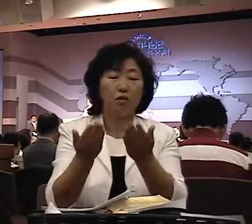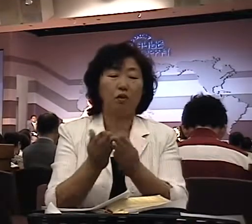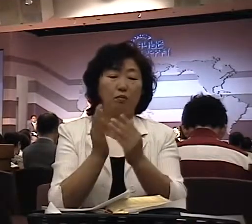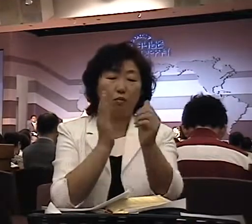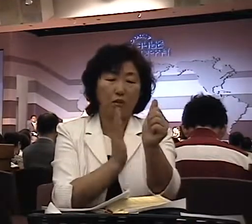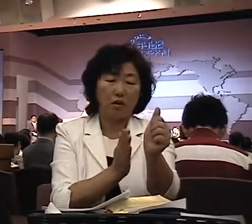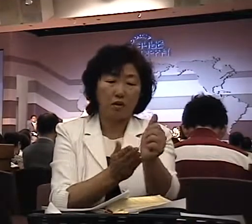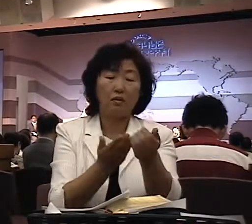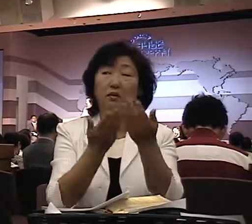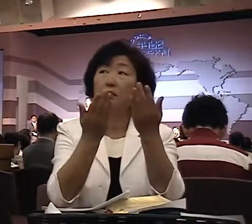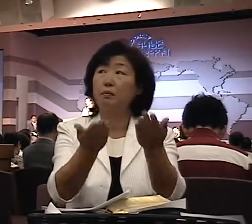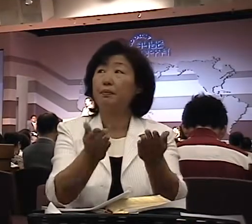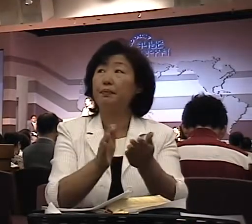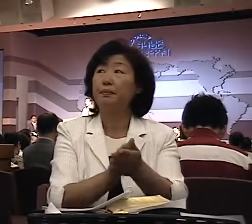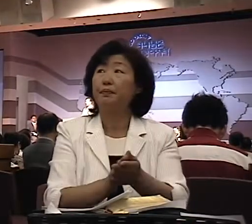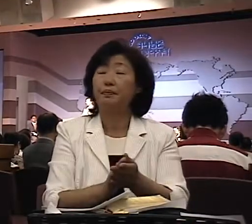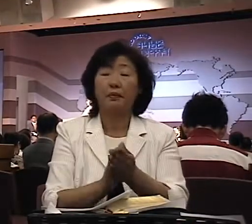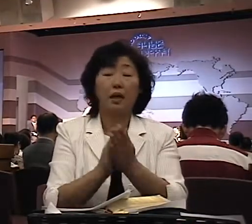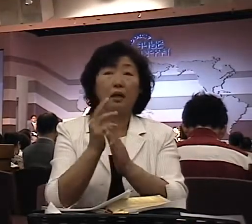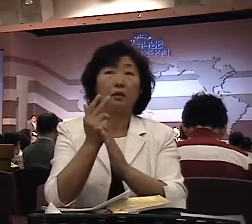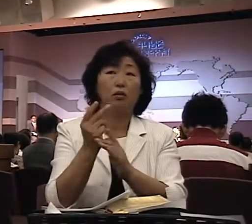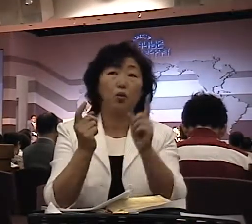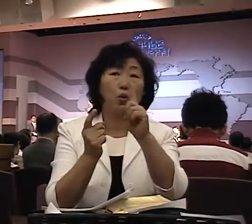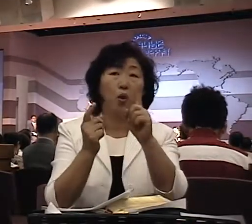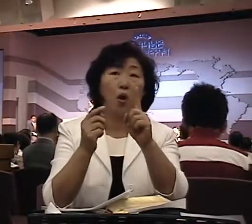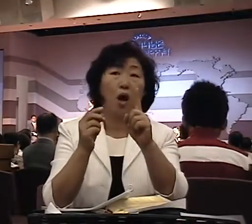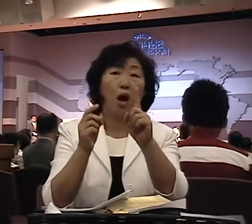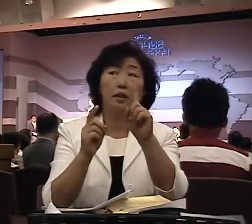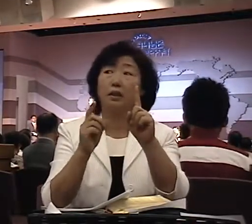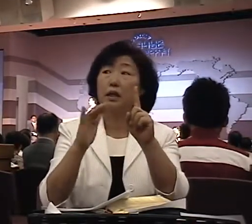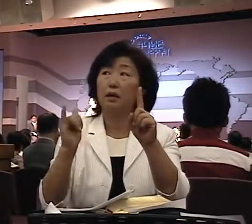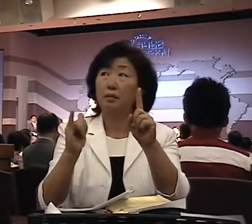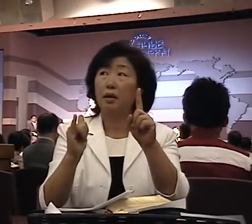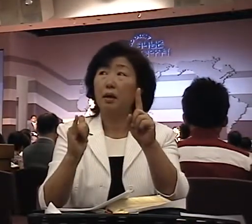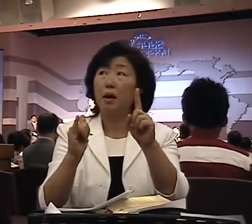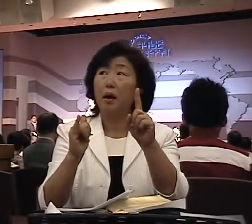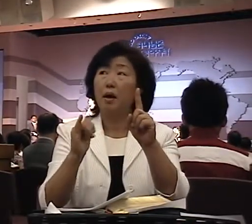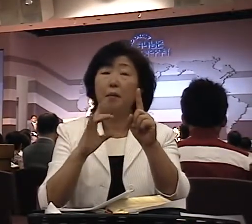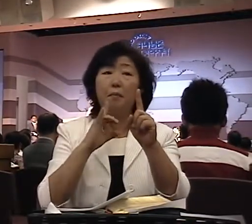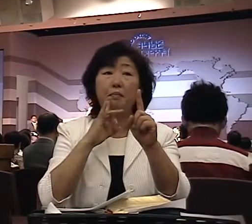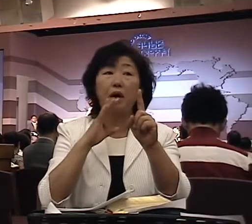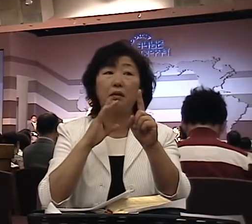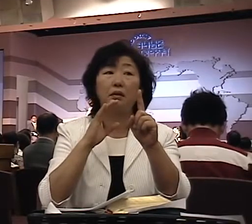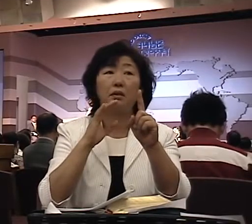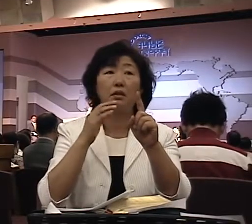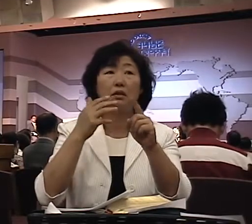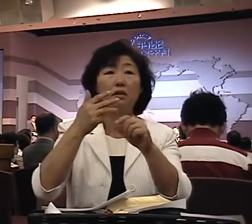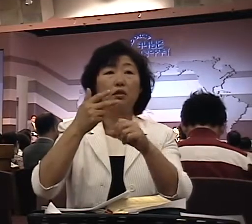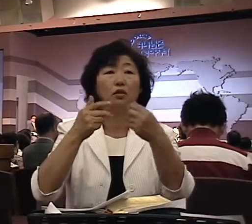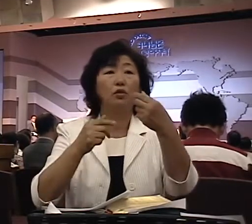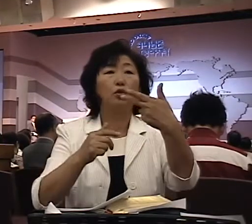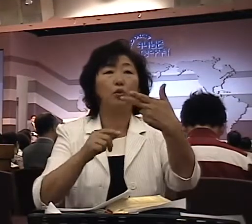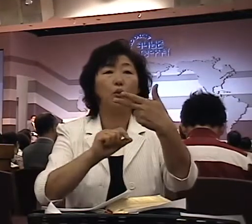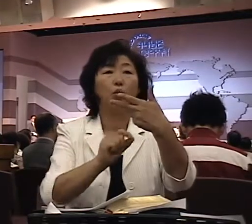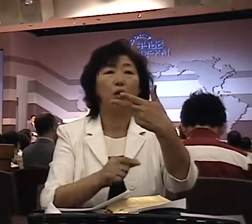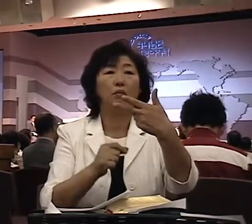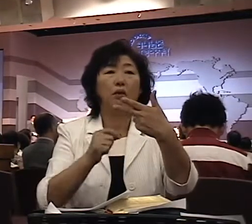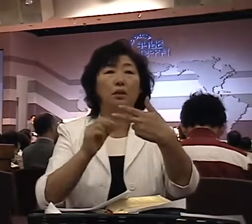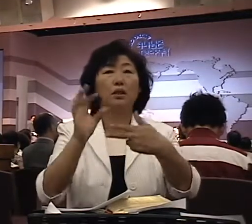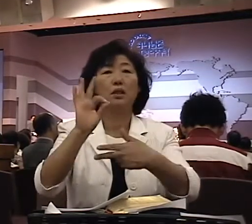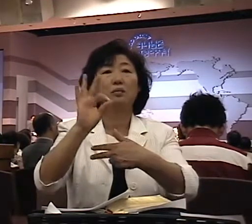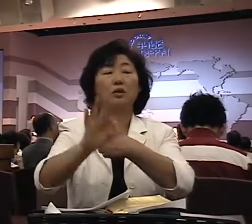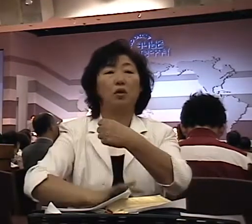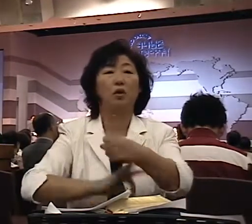부탁드립니다. 또 한 분은 지난 만으로 9년 이제 7월이 되면 10년째 되는데 우리와 함께